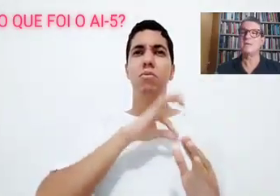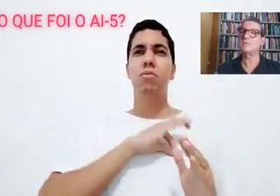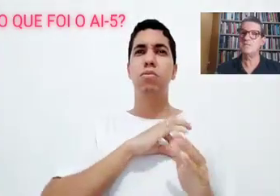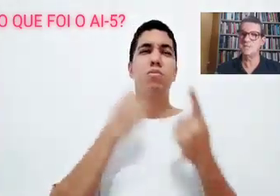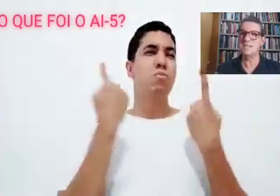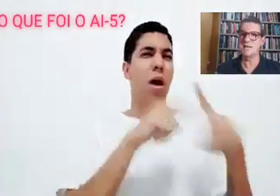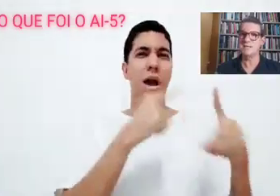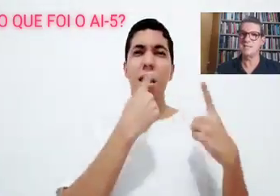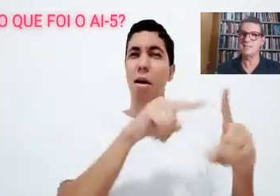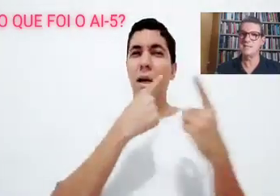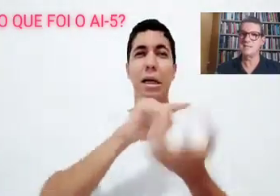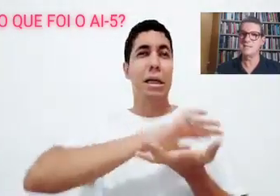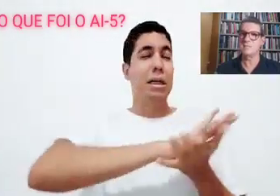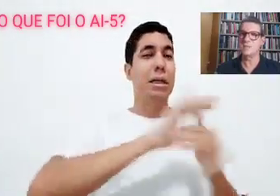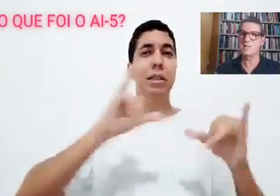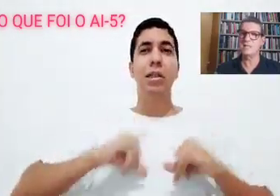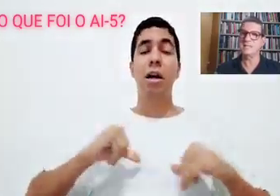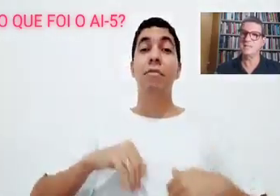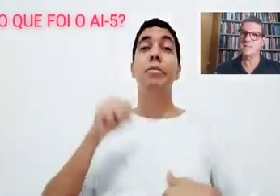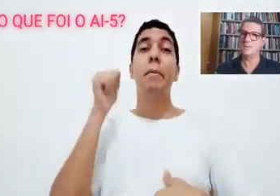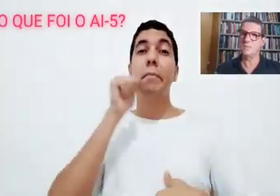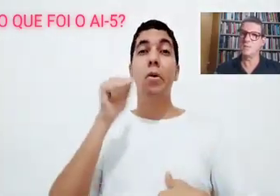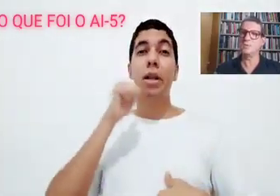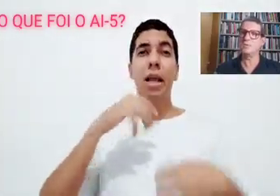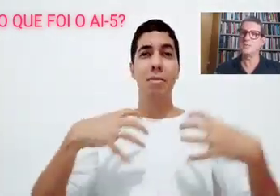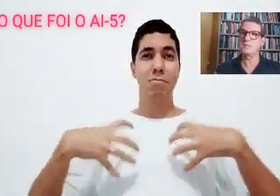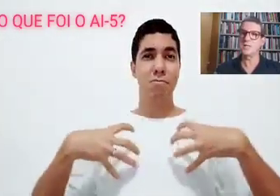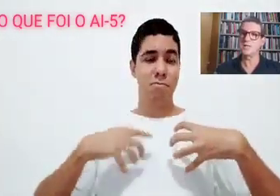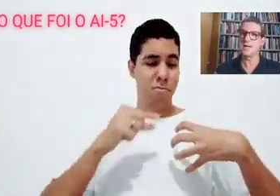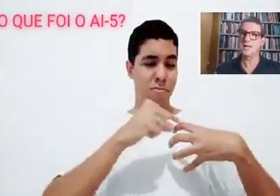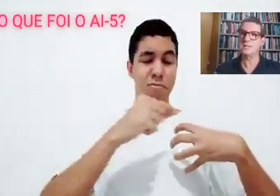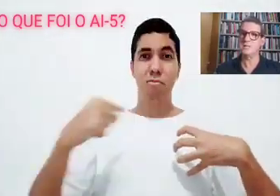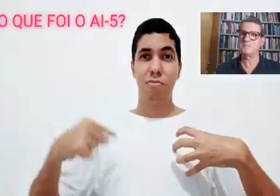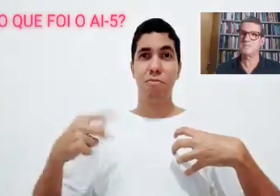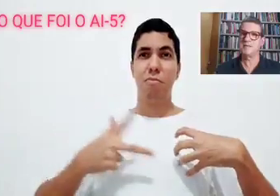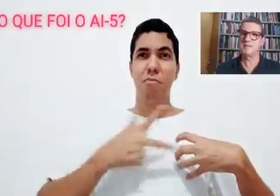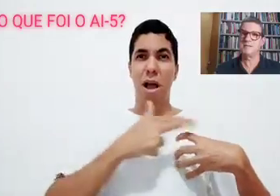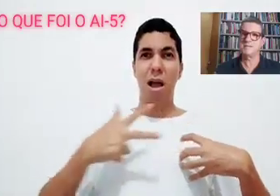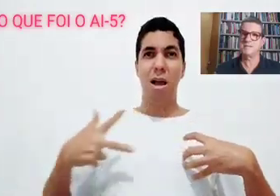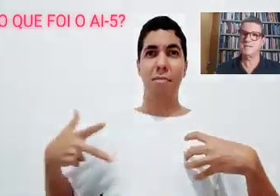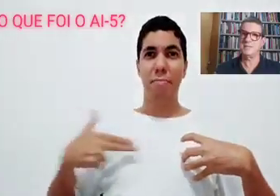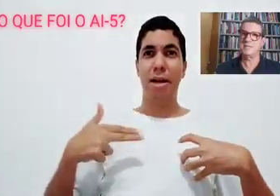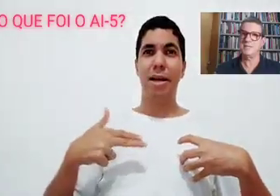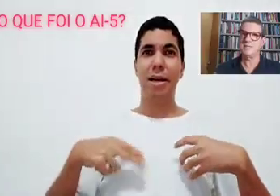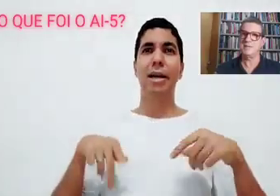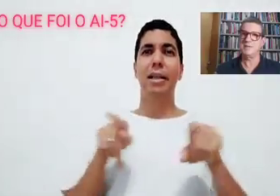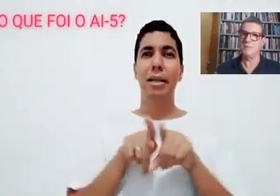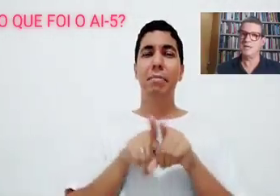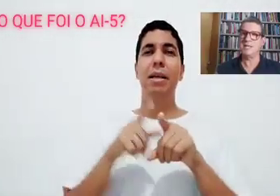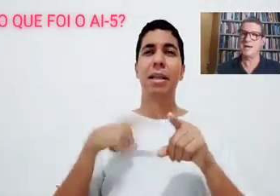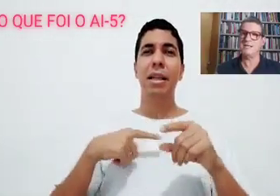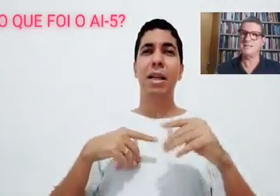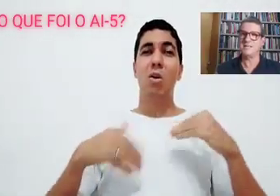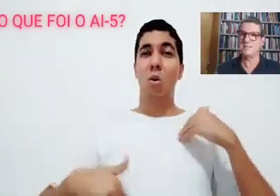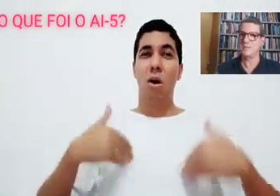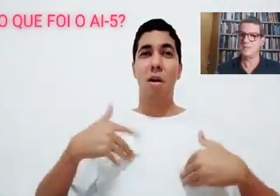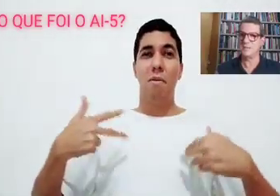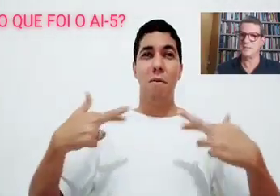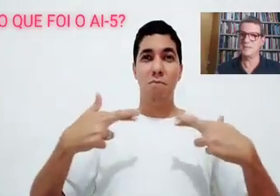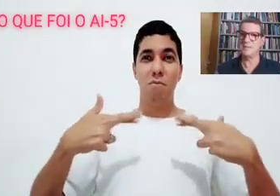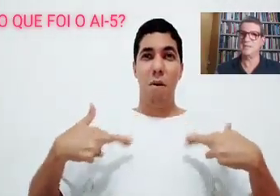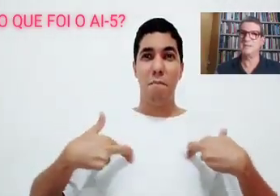e lá eram serviciadas. Mulheres tinham o bico dos seios arrancados, tinha o